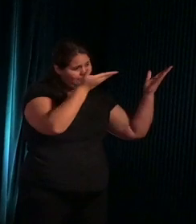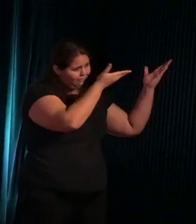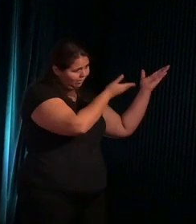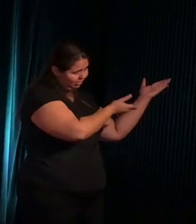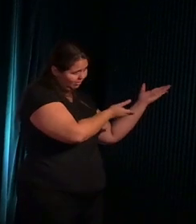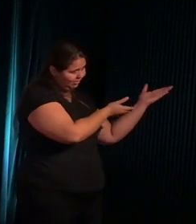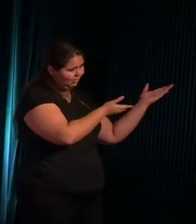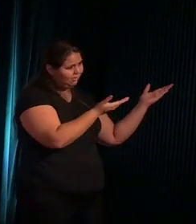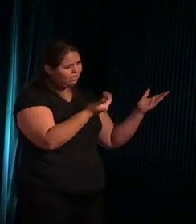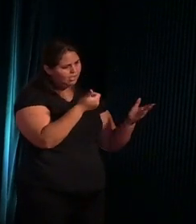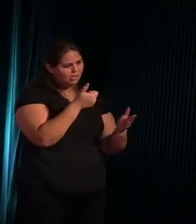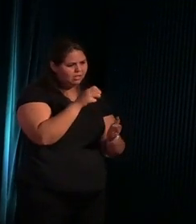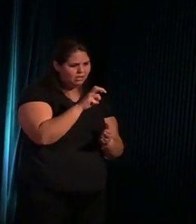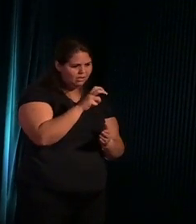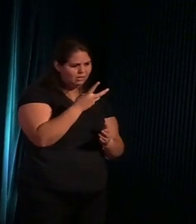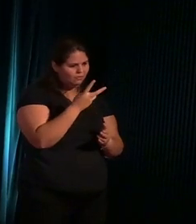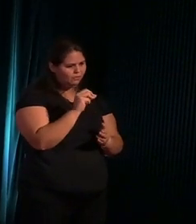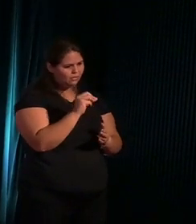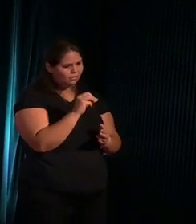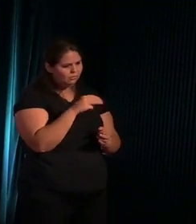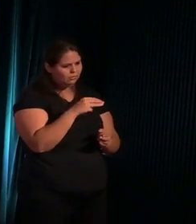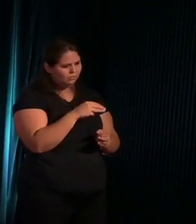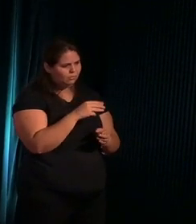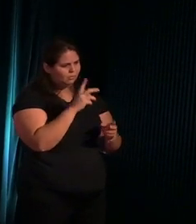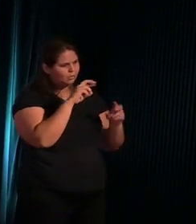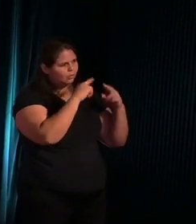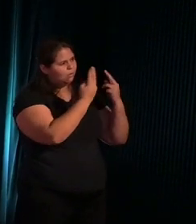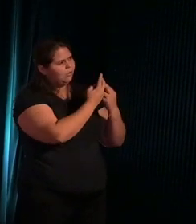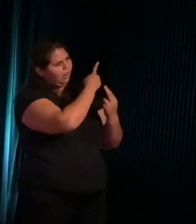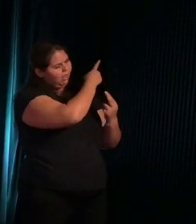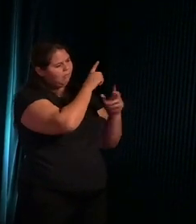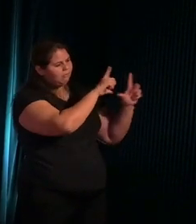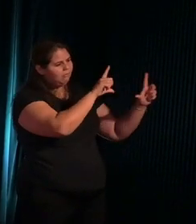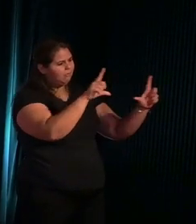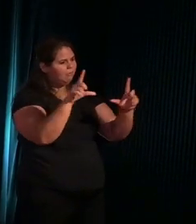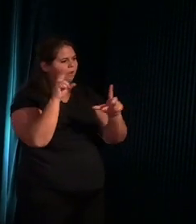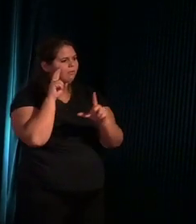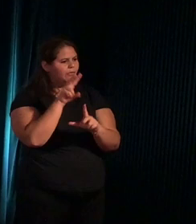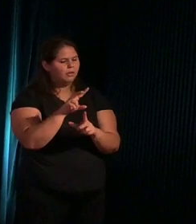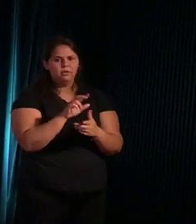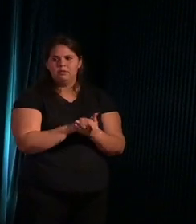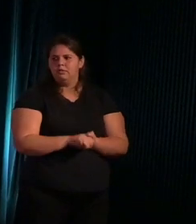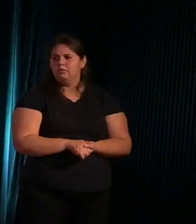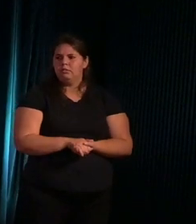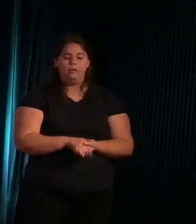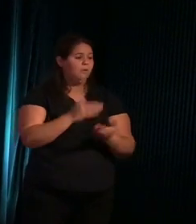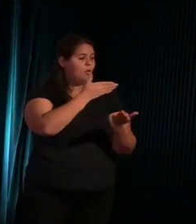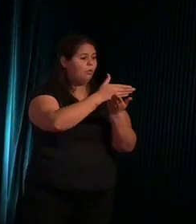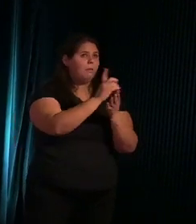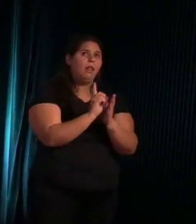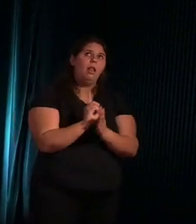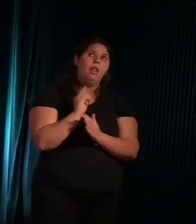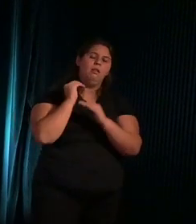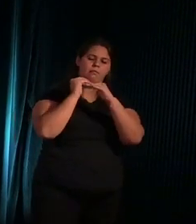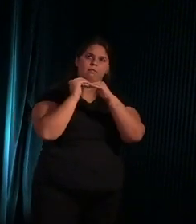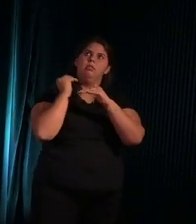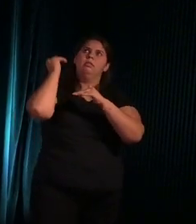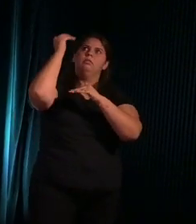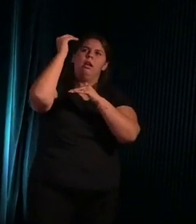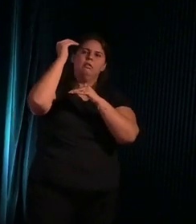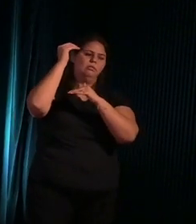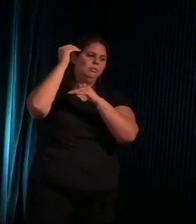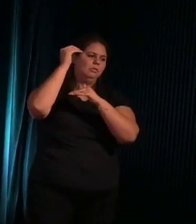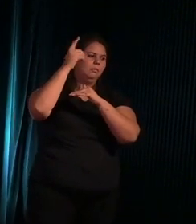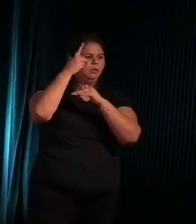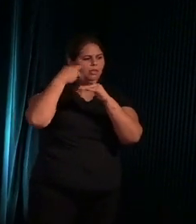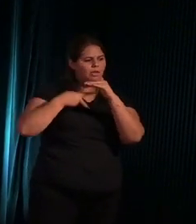que a gente daqui a 15, 20 minutos se reúna na exposição novamente. Vamos começar no andar de cima, né, a exposição se